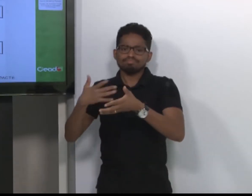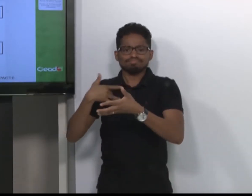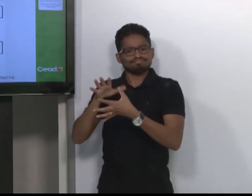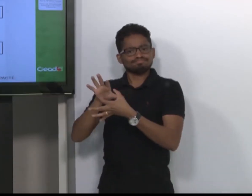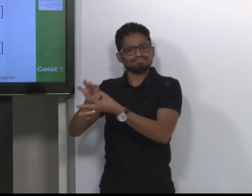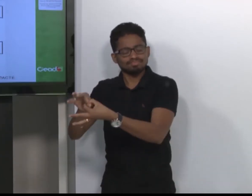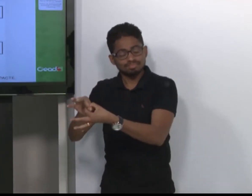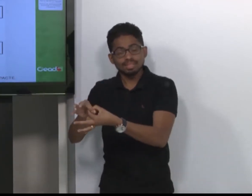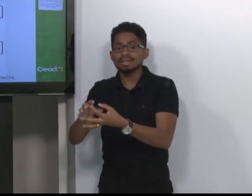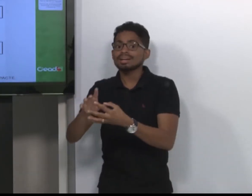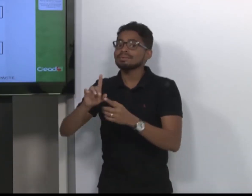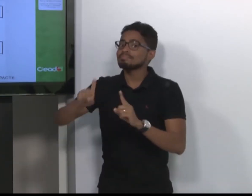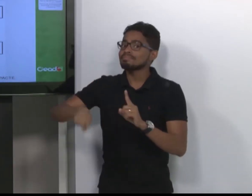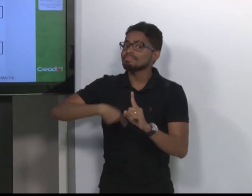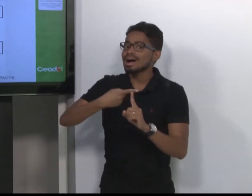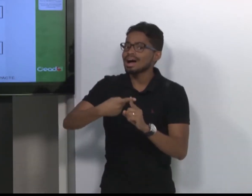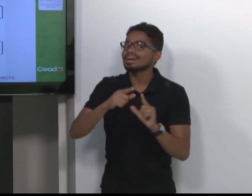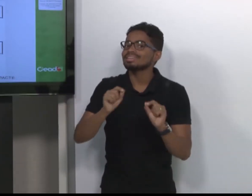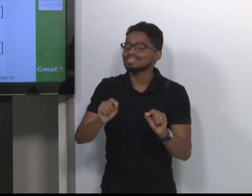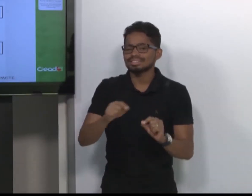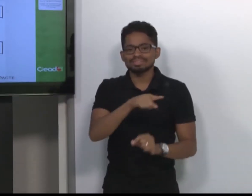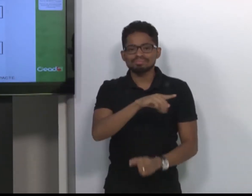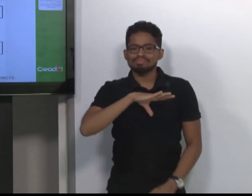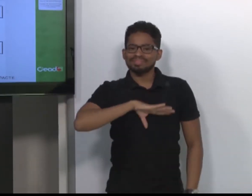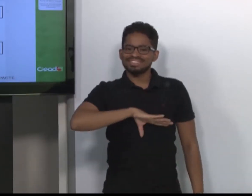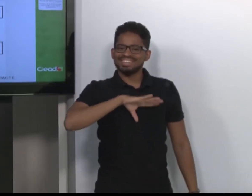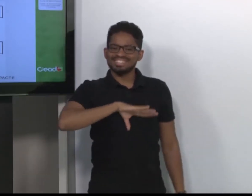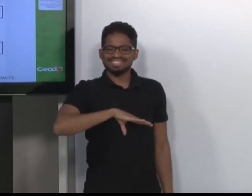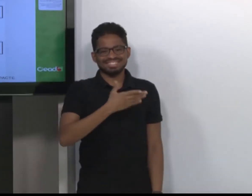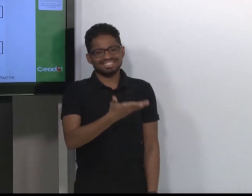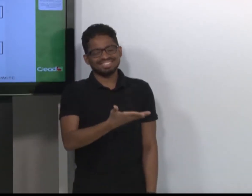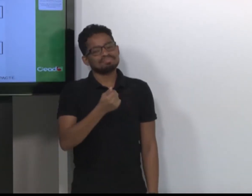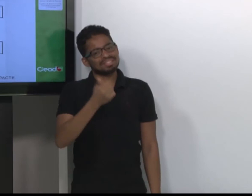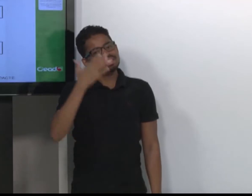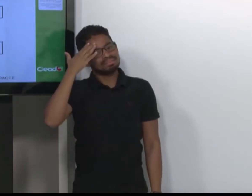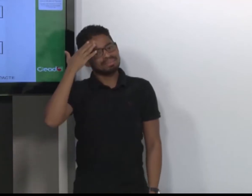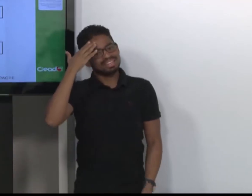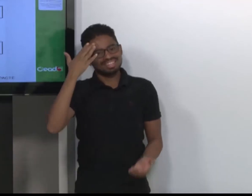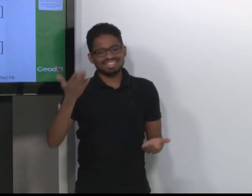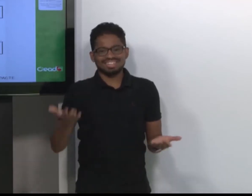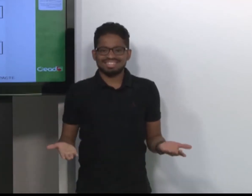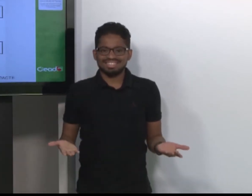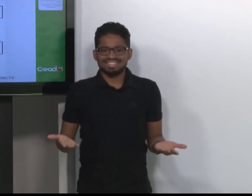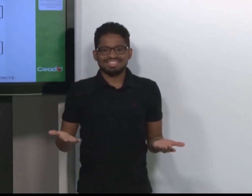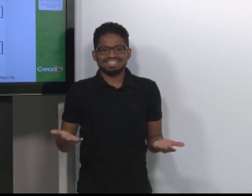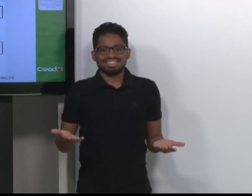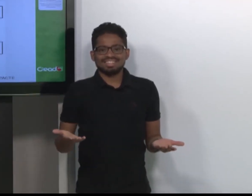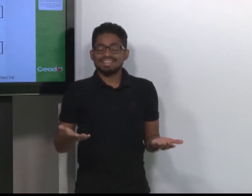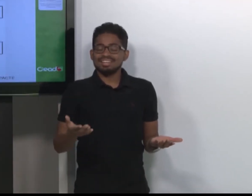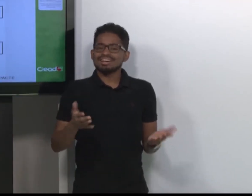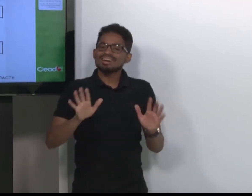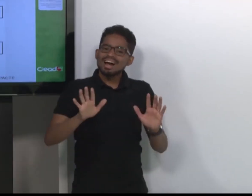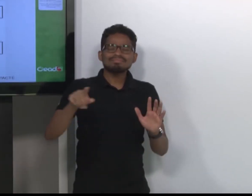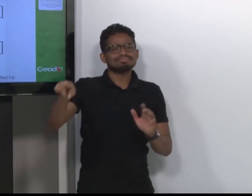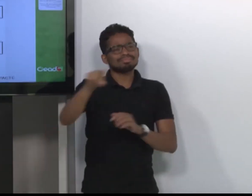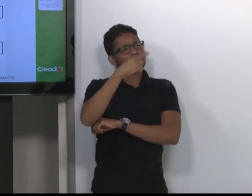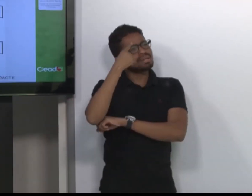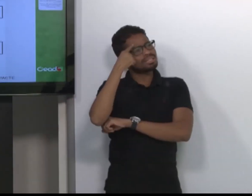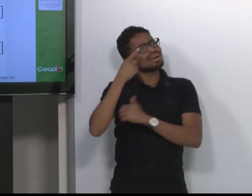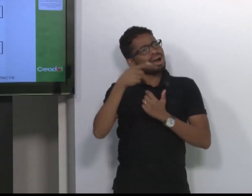tanto da língua de sinais quanto da língua portuguesa. Às vezes vocês pensam, o ouvinte, ele já está pronto,